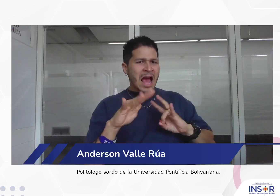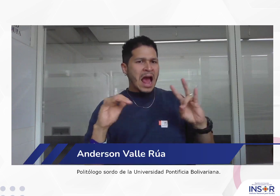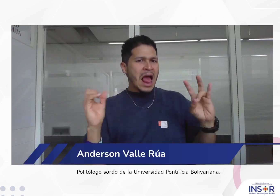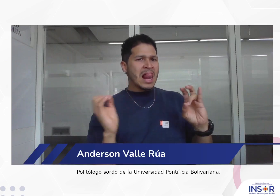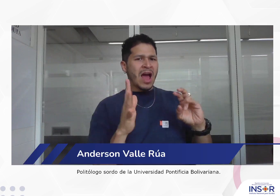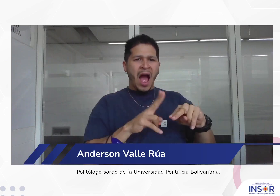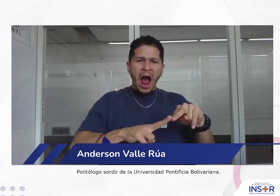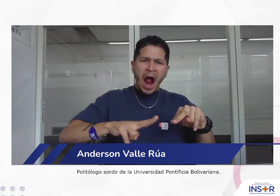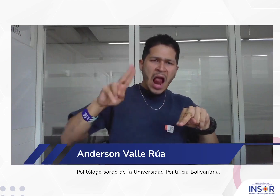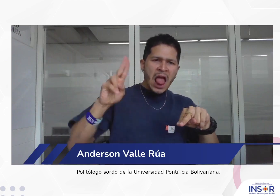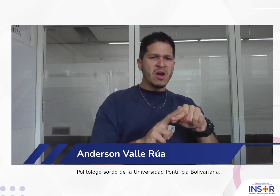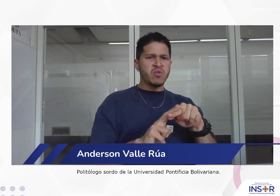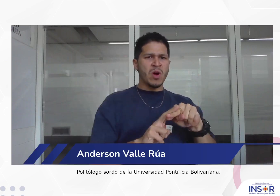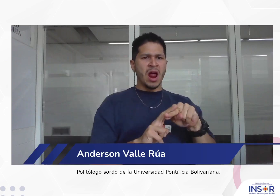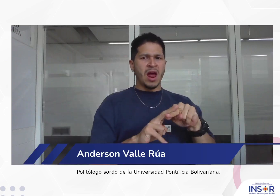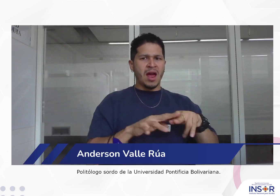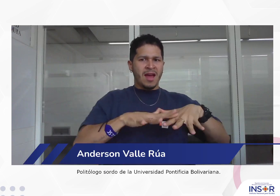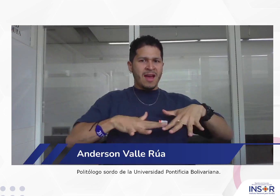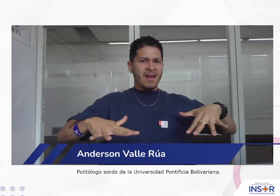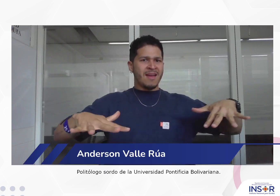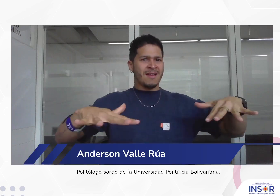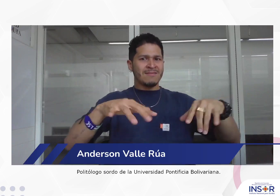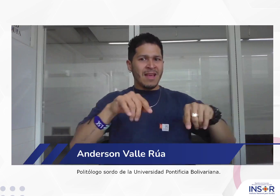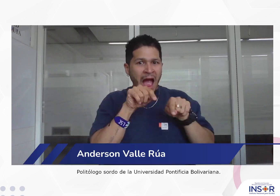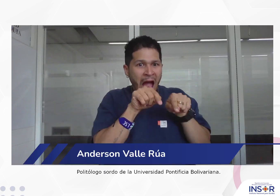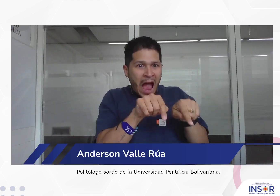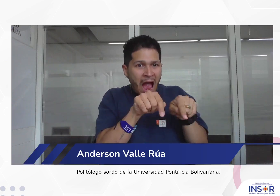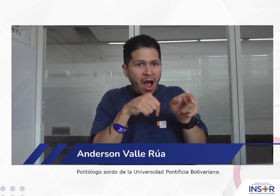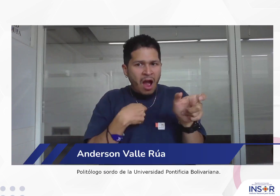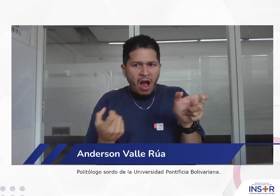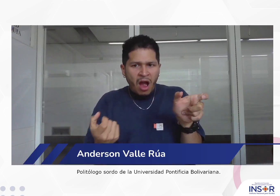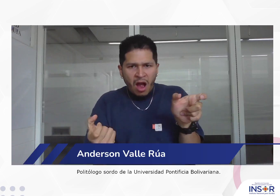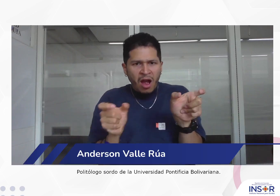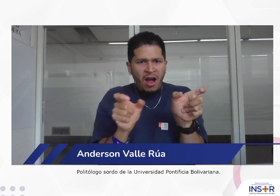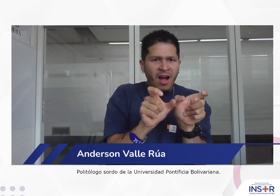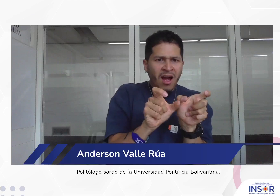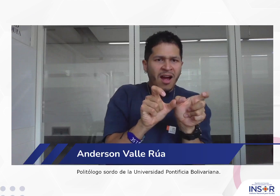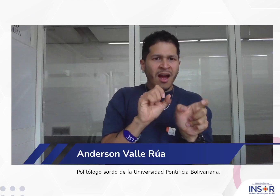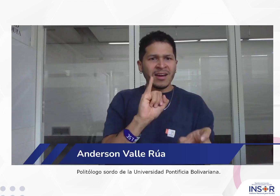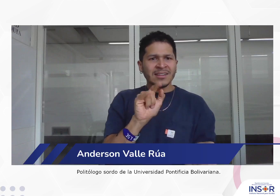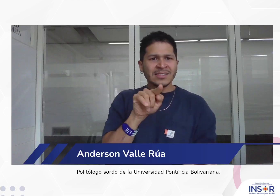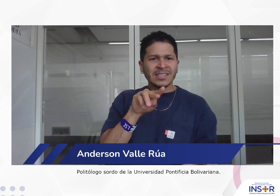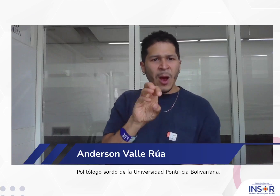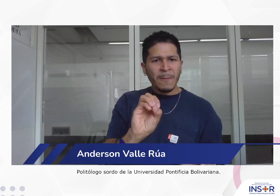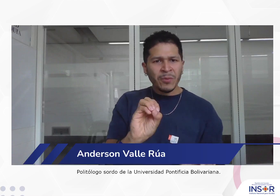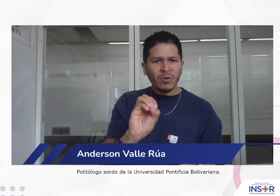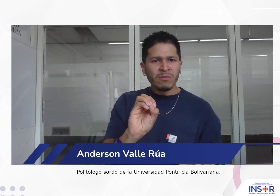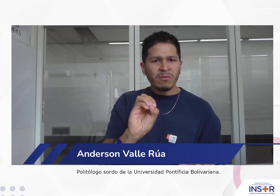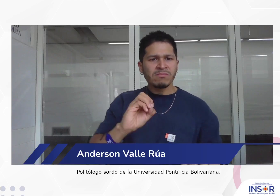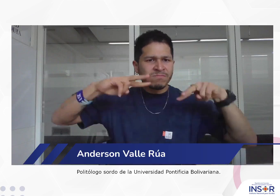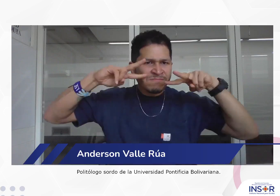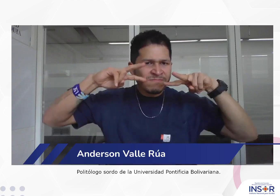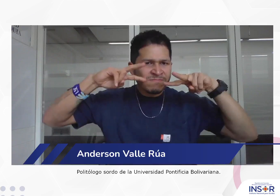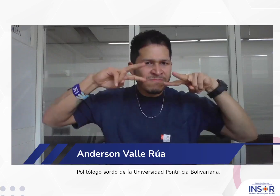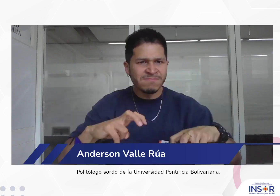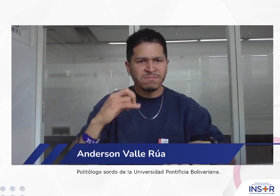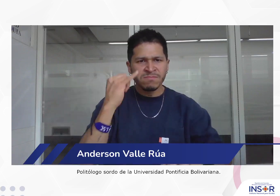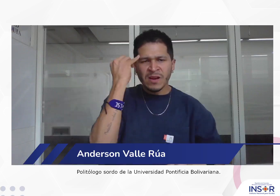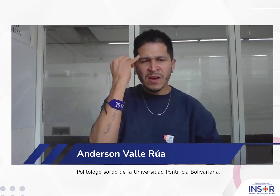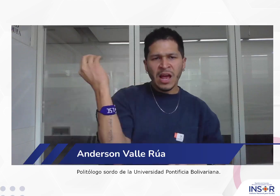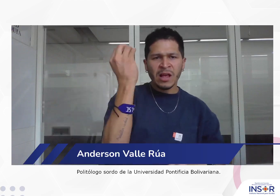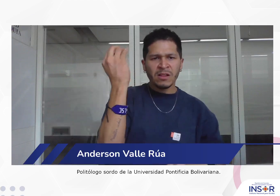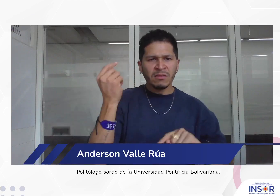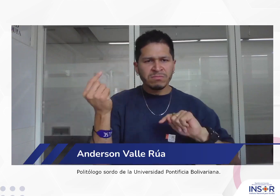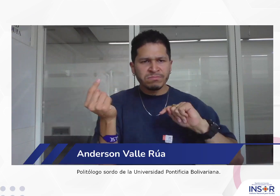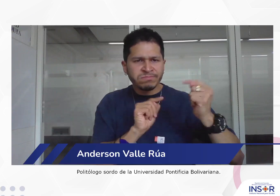mi experiencia de vida como sordo, como otras personas sordas como yo usamos la lengua de señas y tenemos unas experiencias de vida,